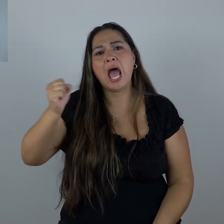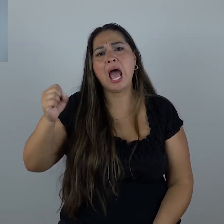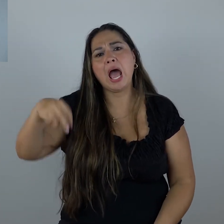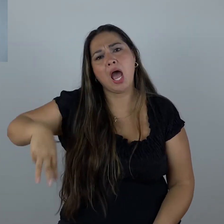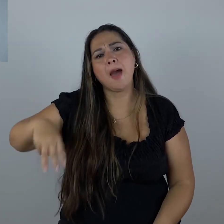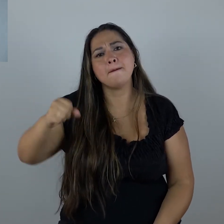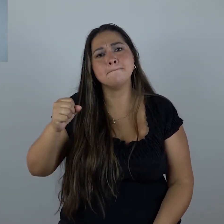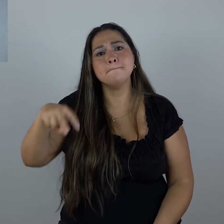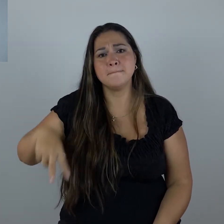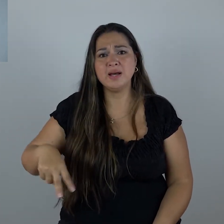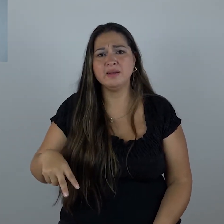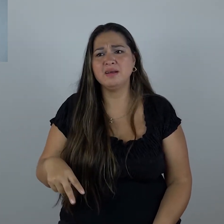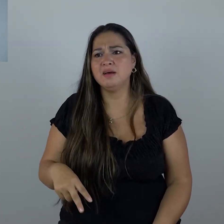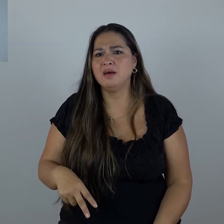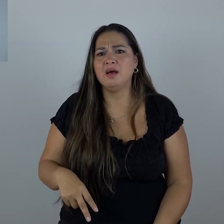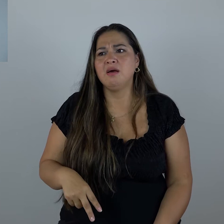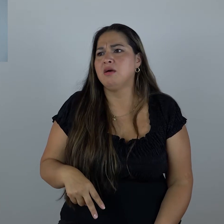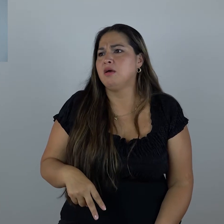ser bautizado,